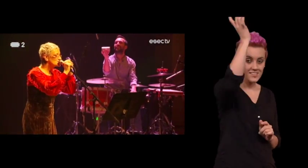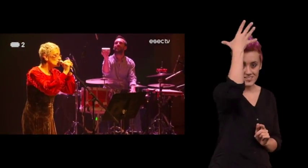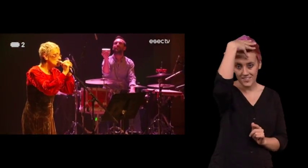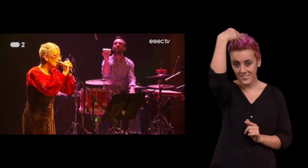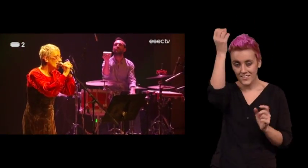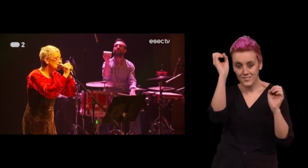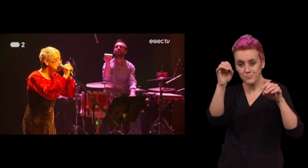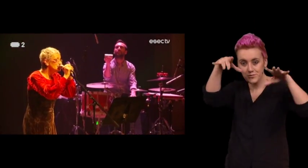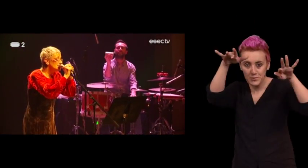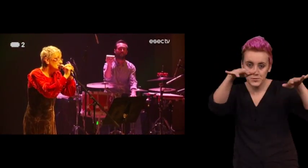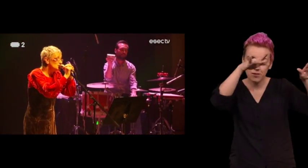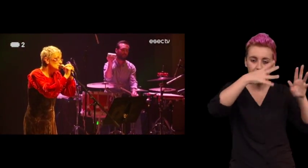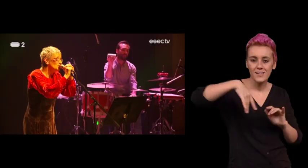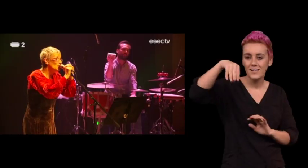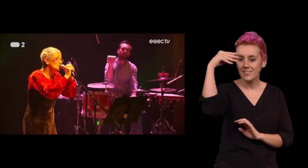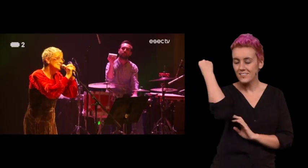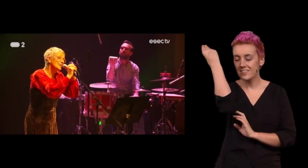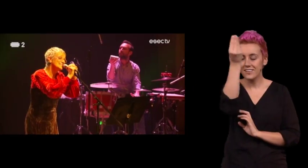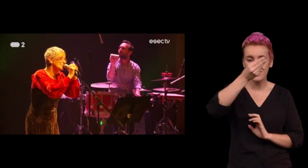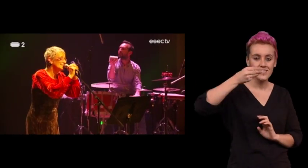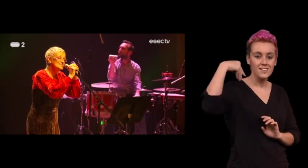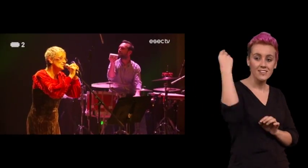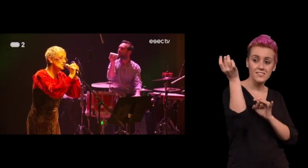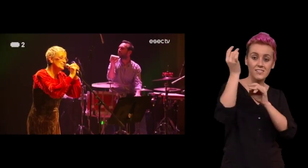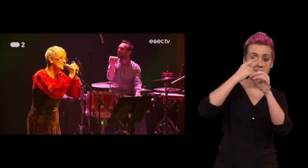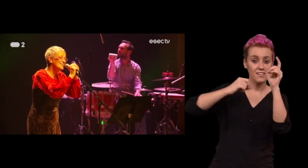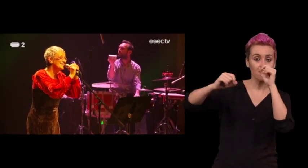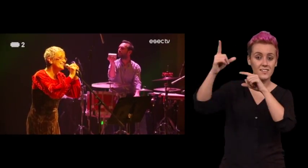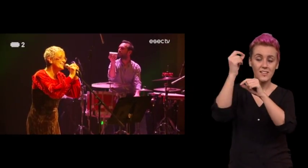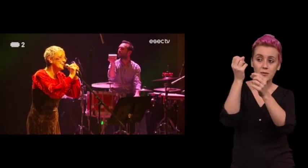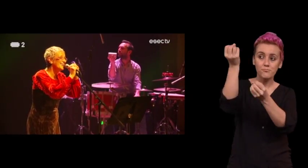Feiticeira da saudade, diz-me onde nascem as